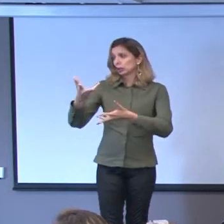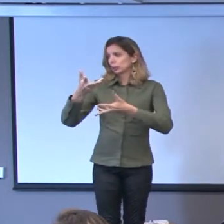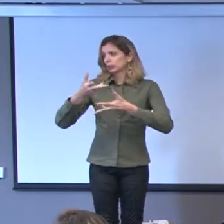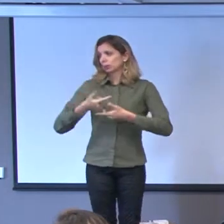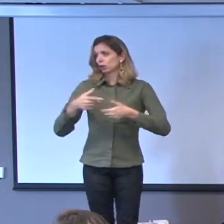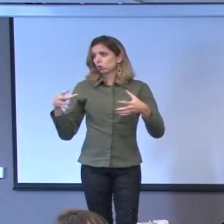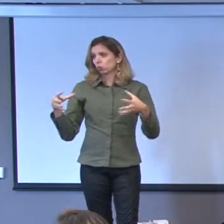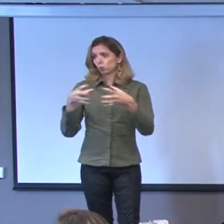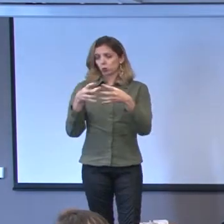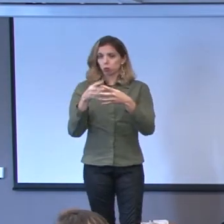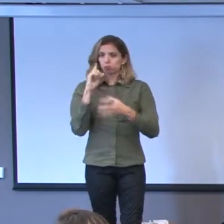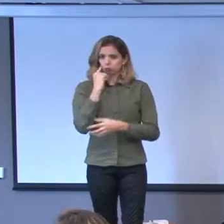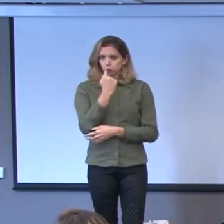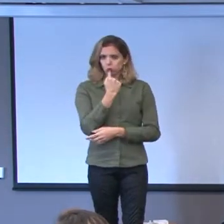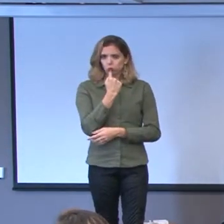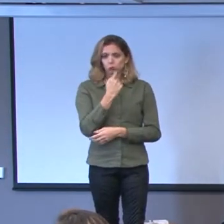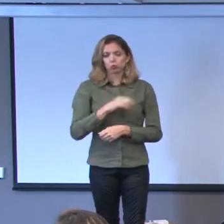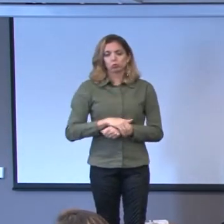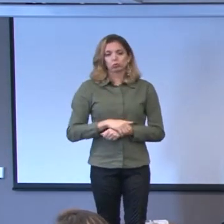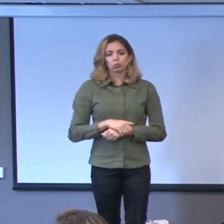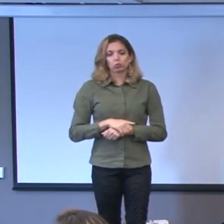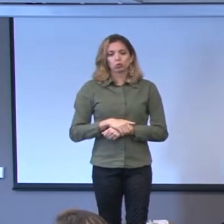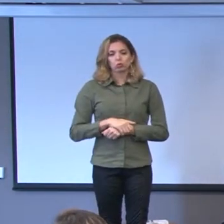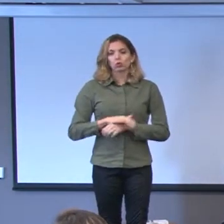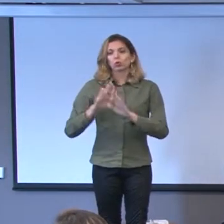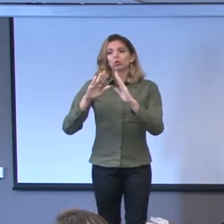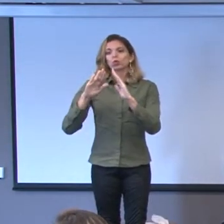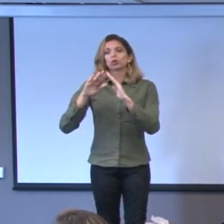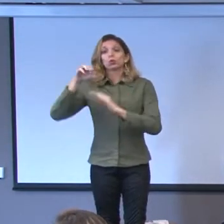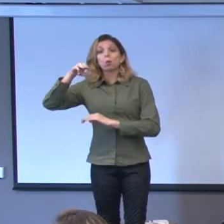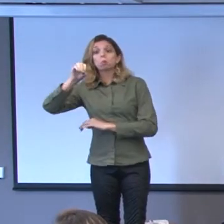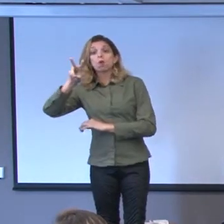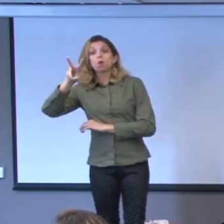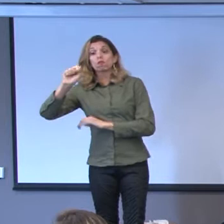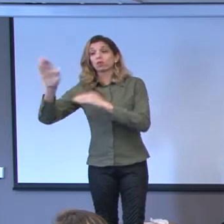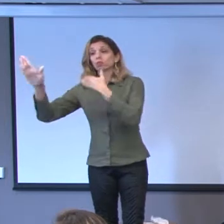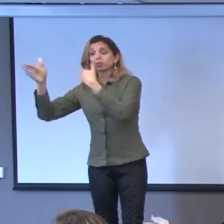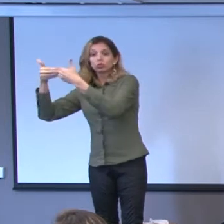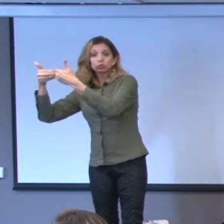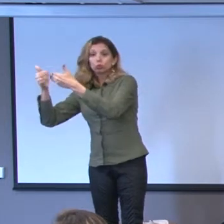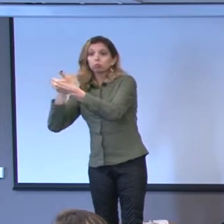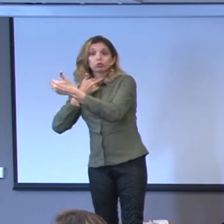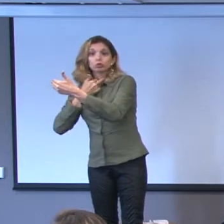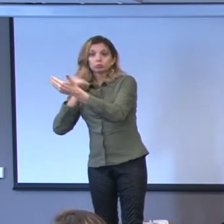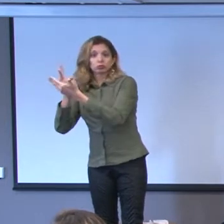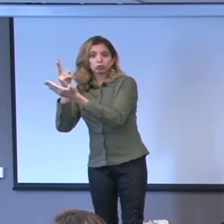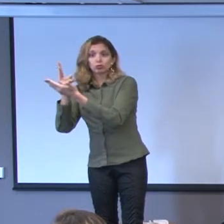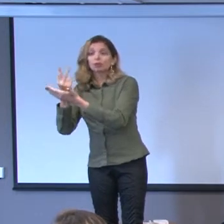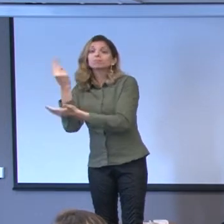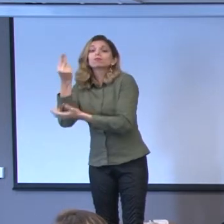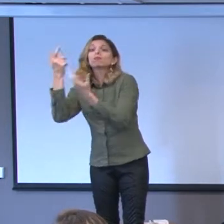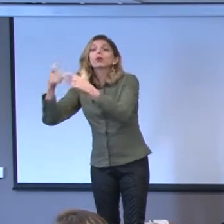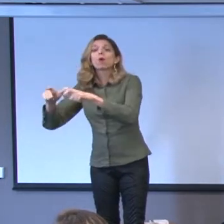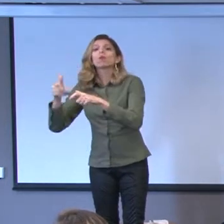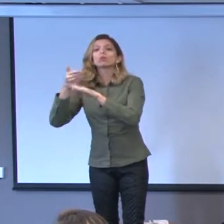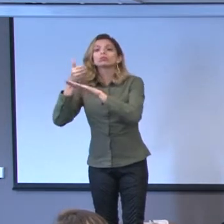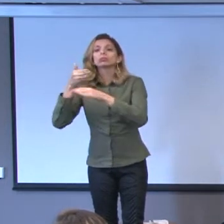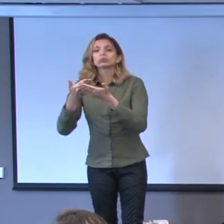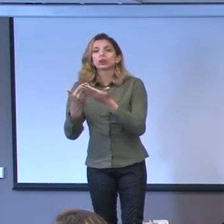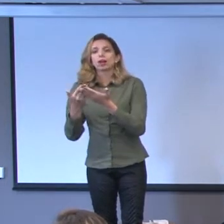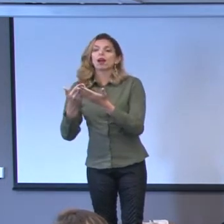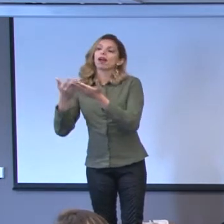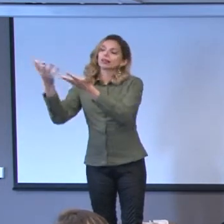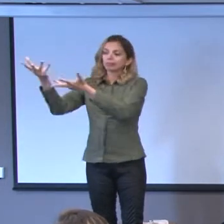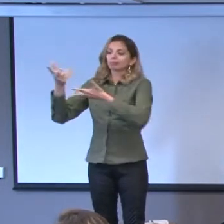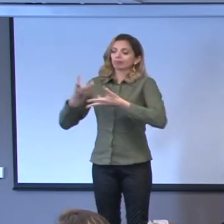comunidade surda, né, de uma escola de Mova, que fecharam as portas, não tinham para onde ir, resolvemos, então,